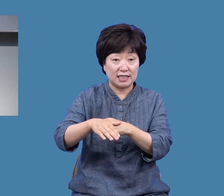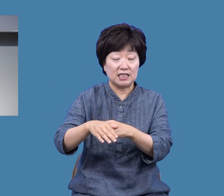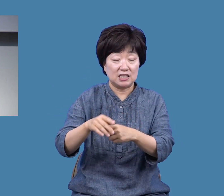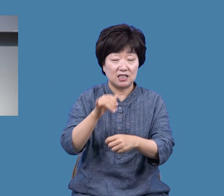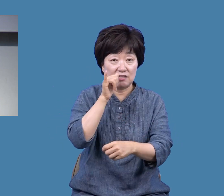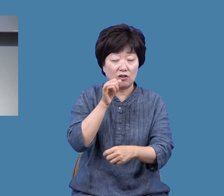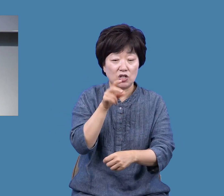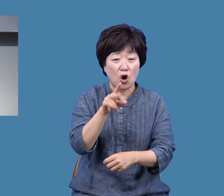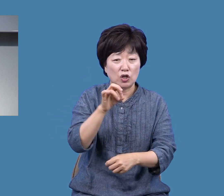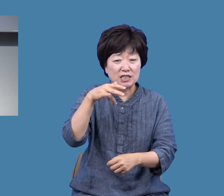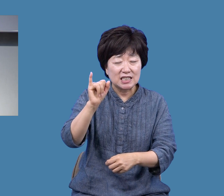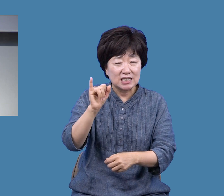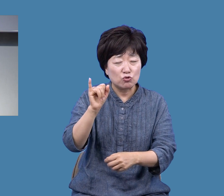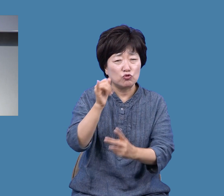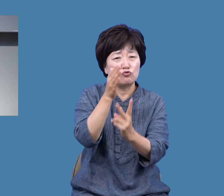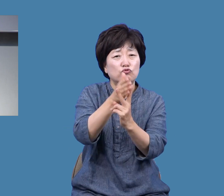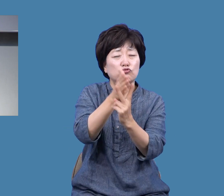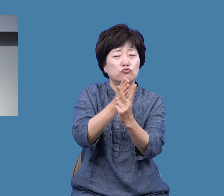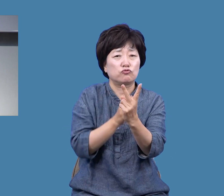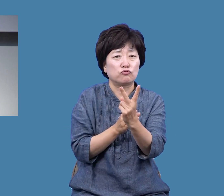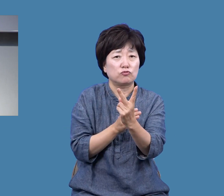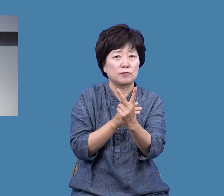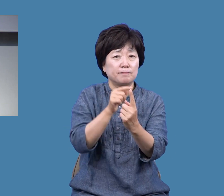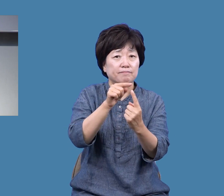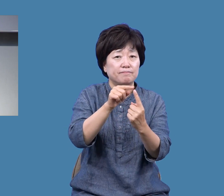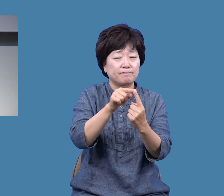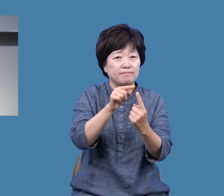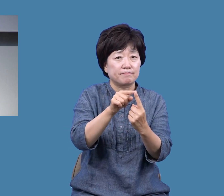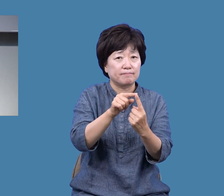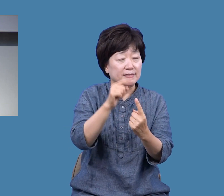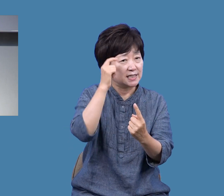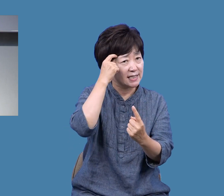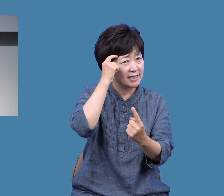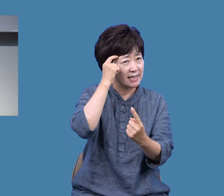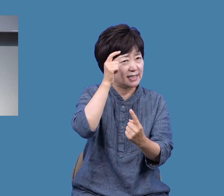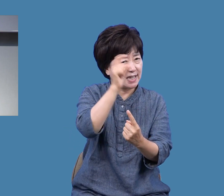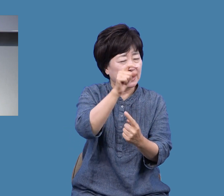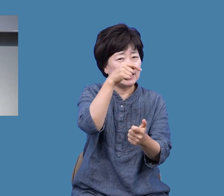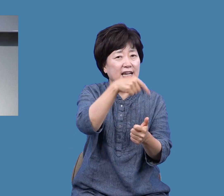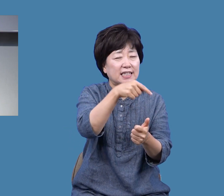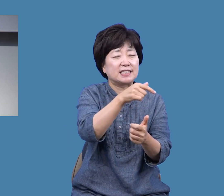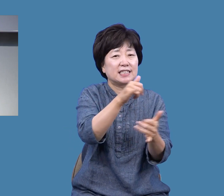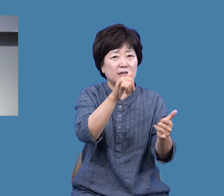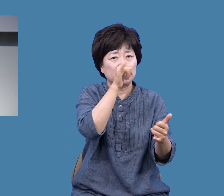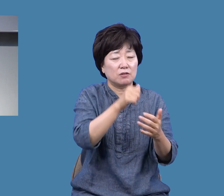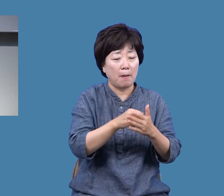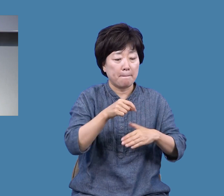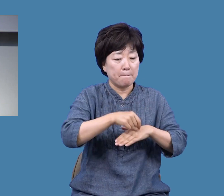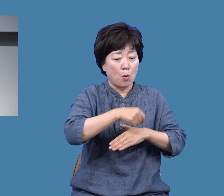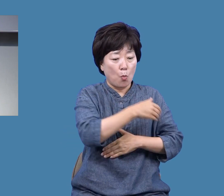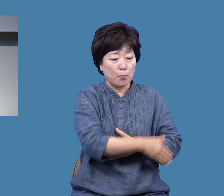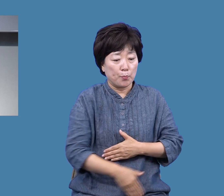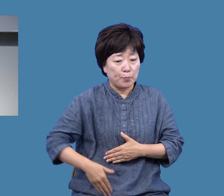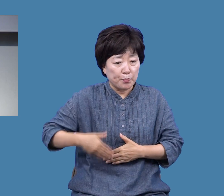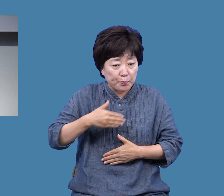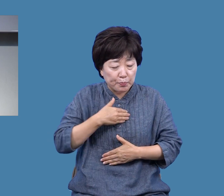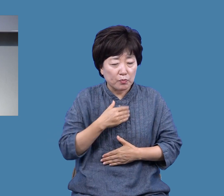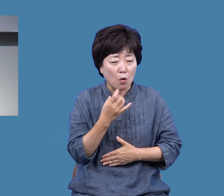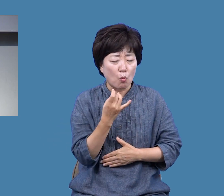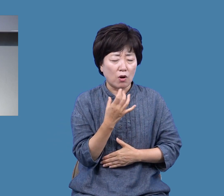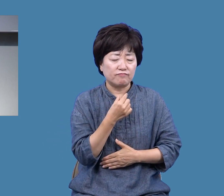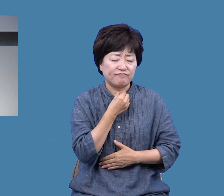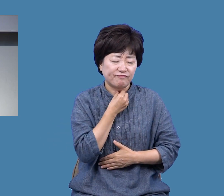한 부류는 그러니까 이 생각을 아주 강하게 가르쳤던 사람들이 있었어요. 우리 몸에 어떤 기본적인